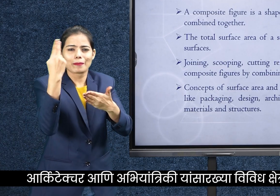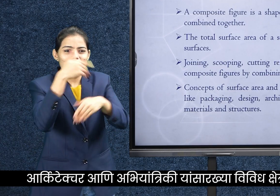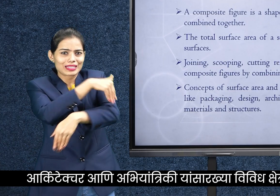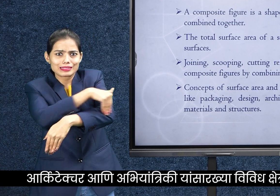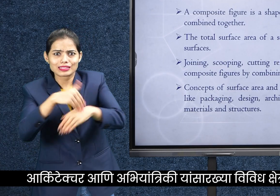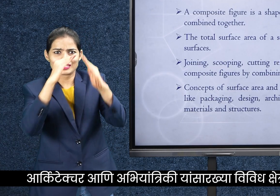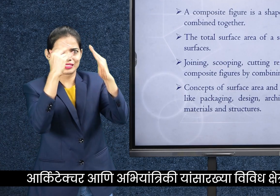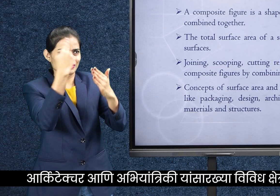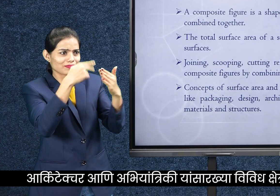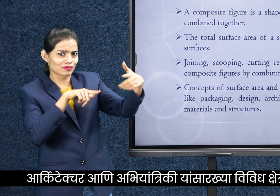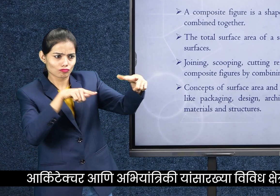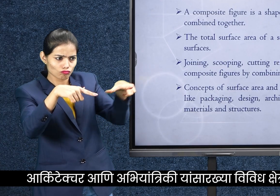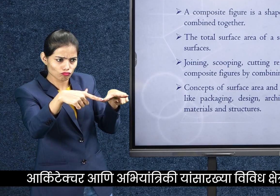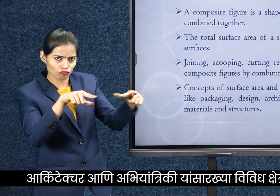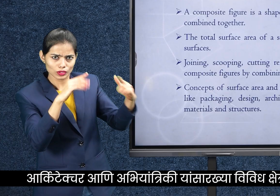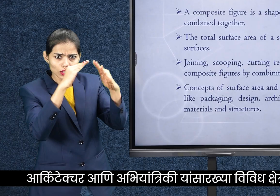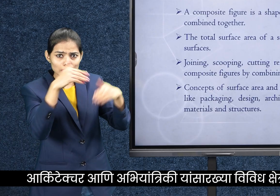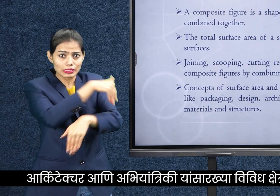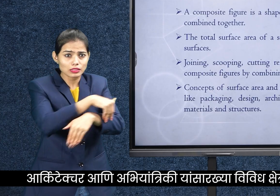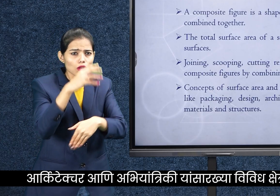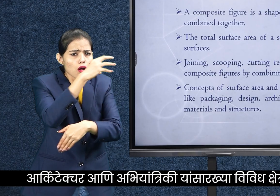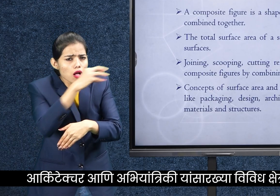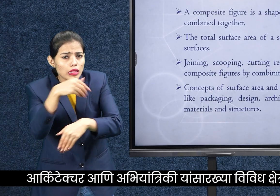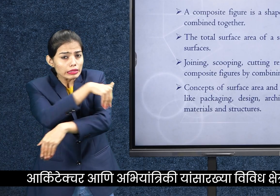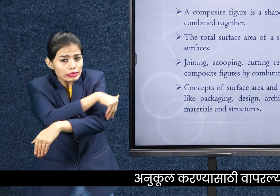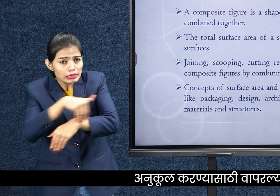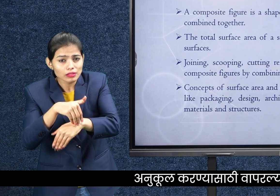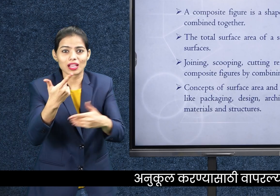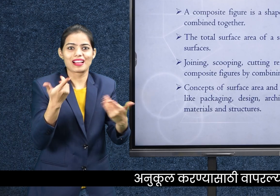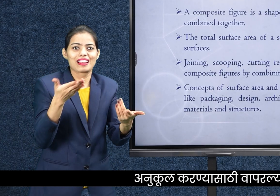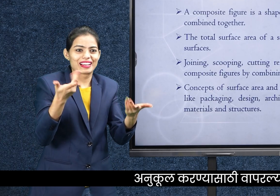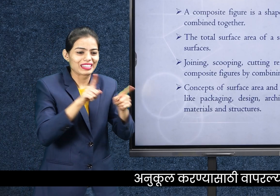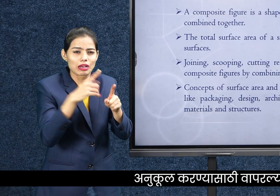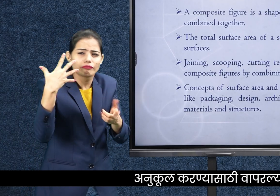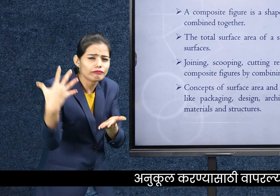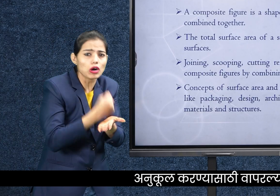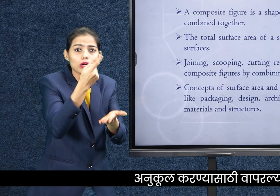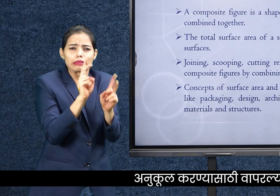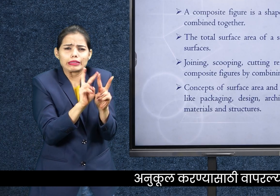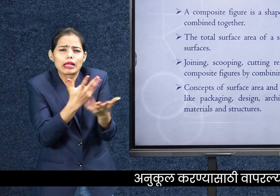यांसारख्या विविध क्षेत्रांमध्ये सामग्री आणि संरचना अनुकूल करण्यासाठी वापरल्या जातात.